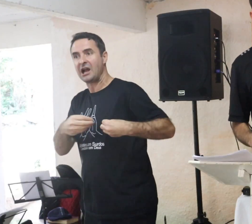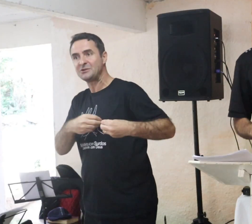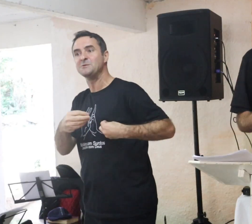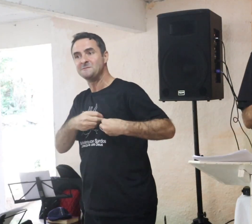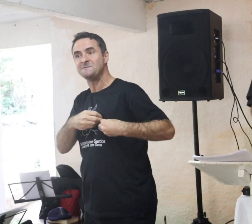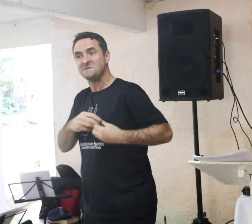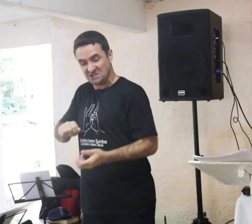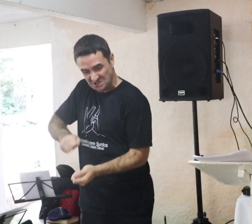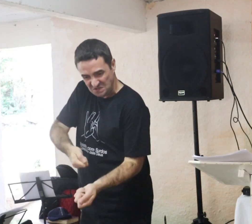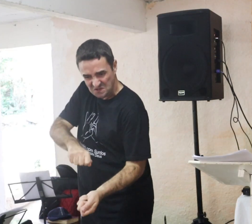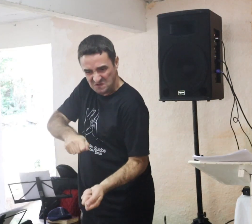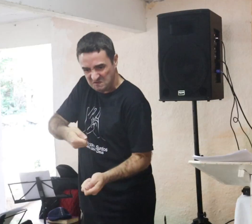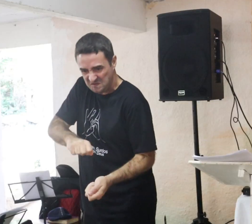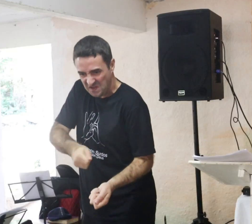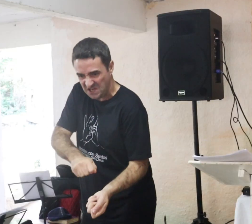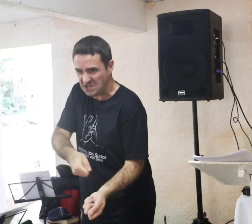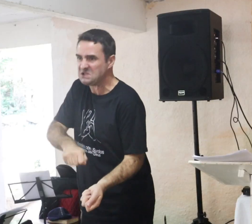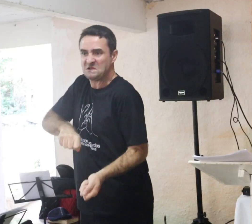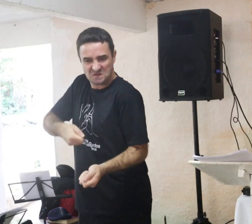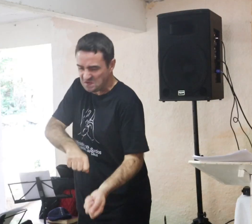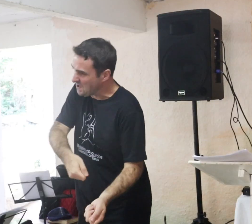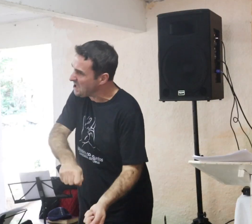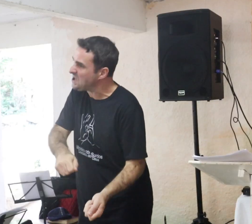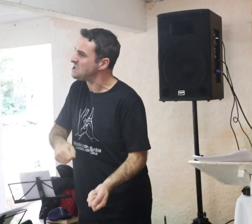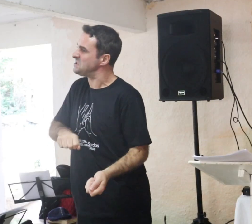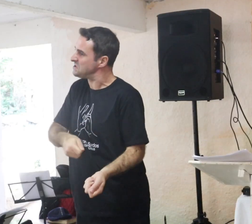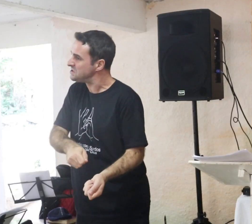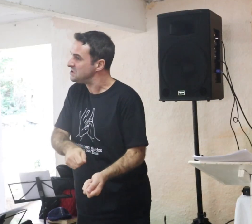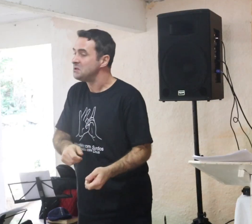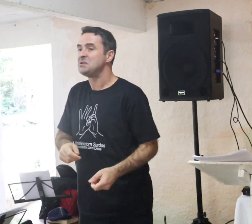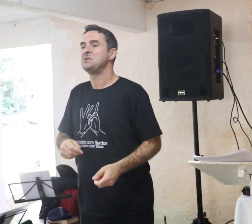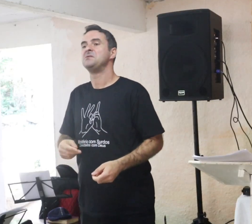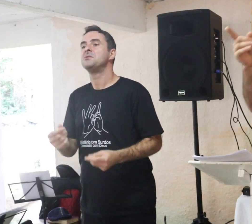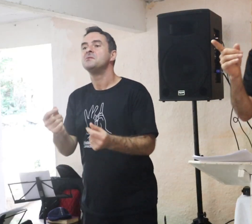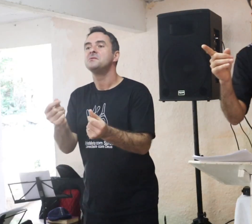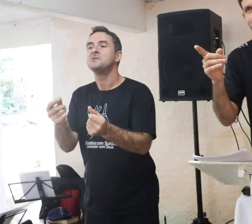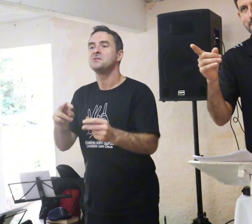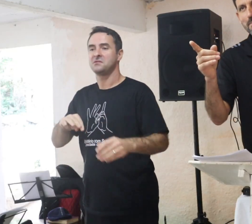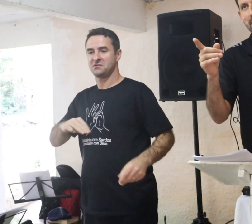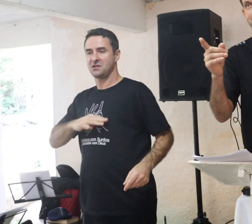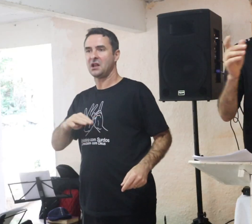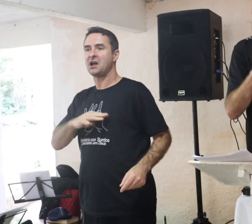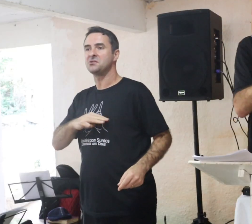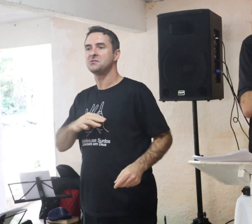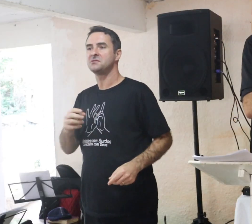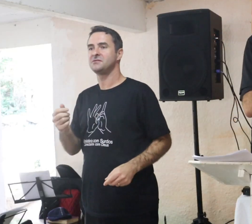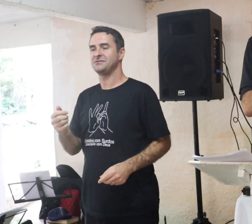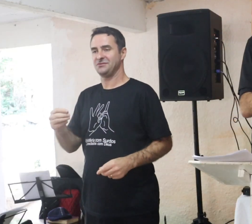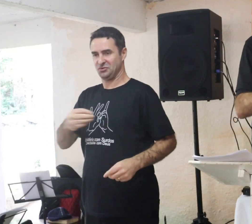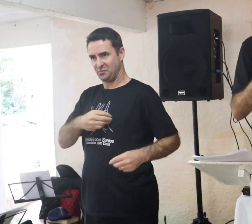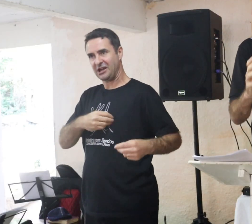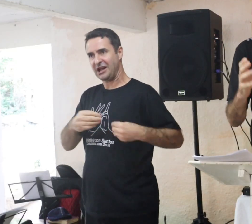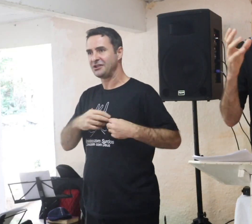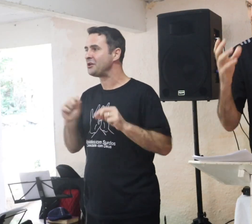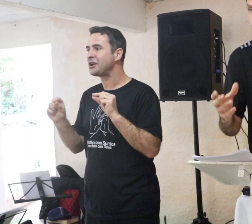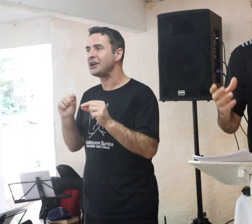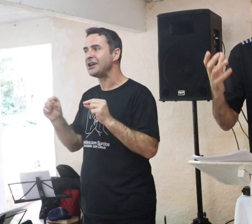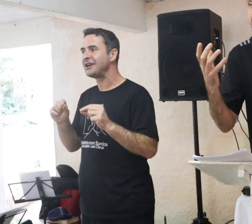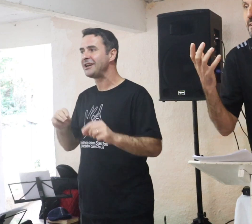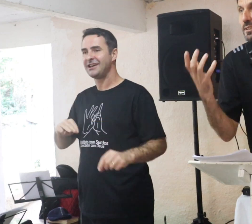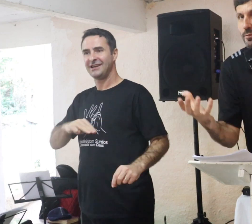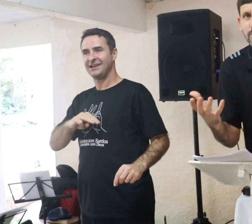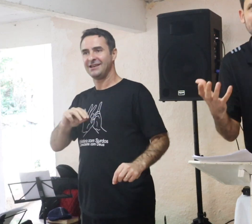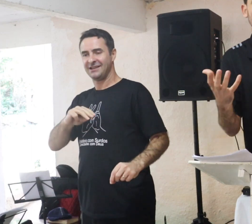do pecado, porque a morte é o salário do pecado. Você sabe disso? A morte é o